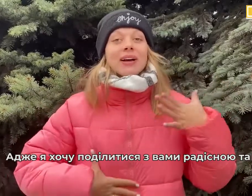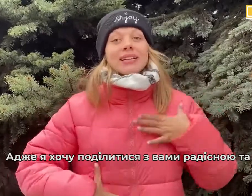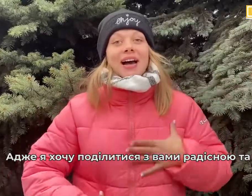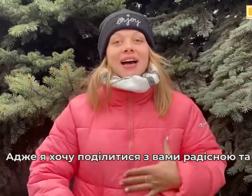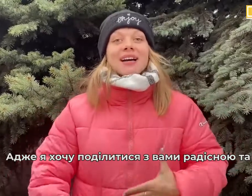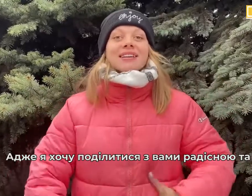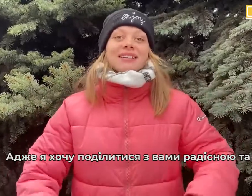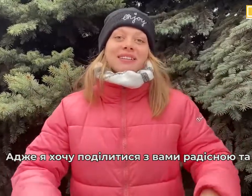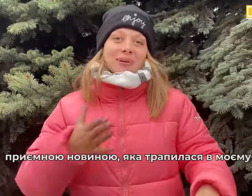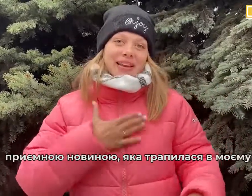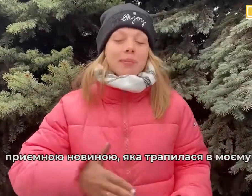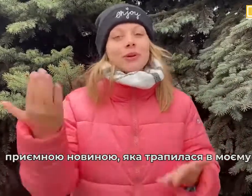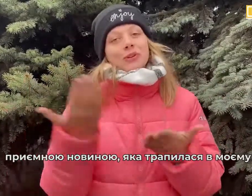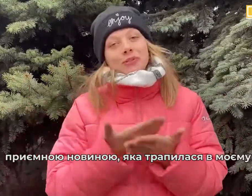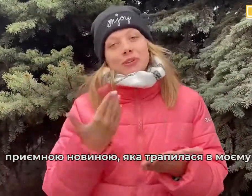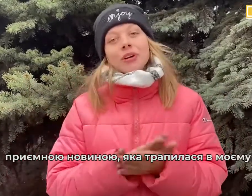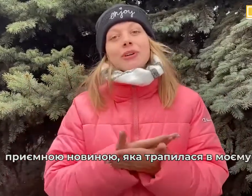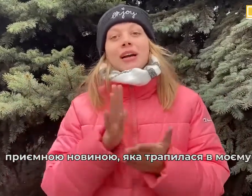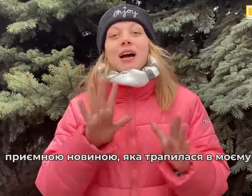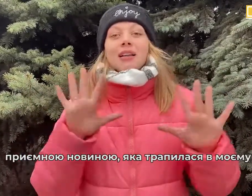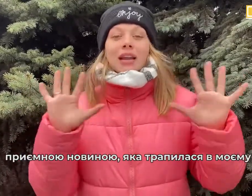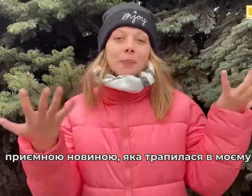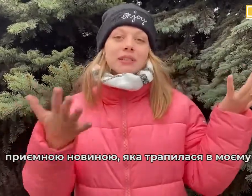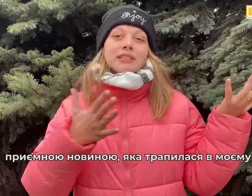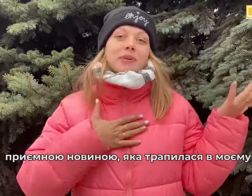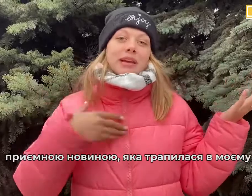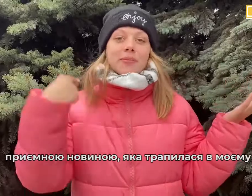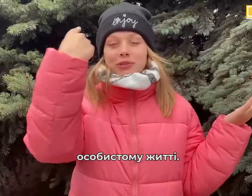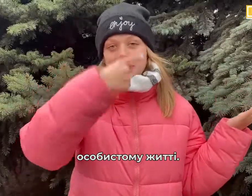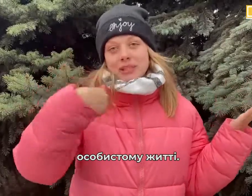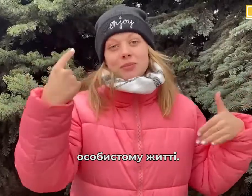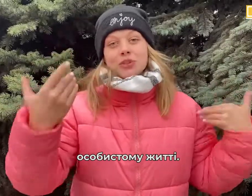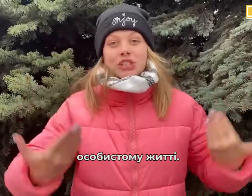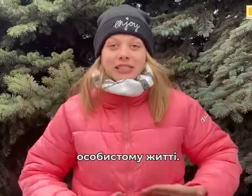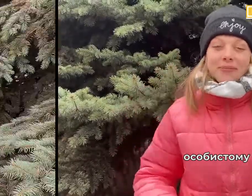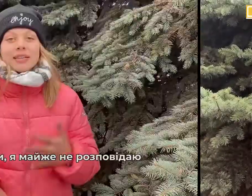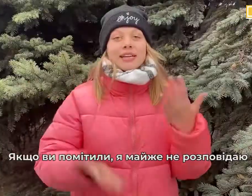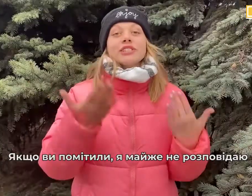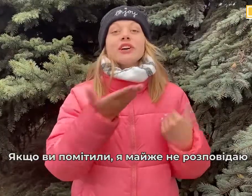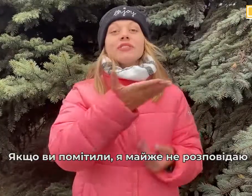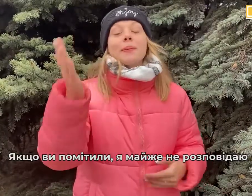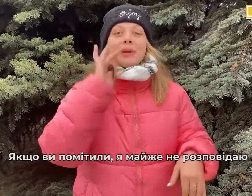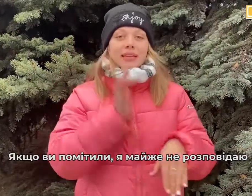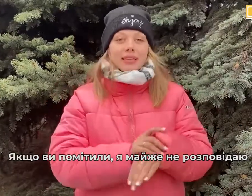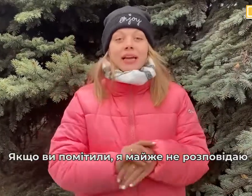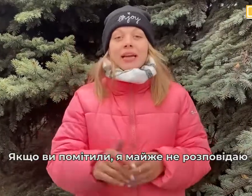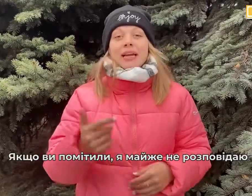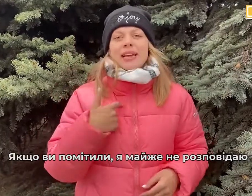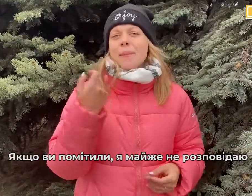та приємною новиною, яка трапилася в моєму особистому житті. Якщо ви помітили, я